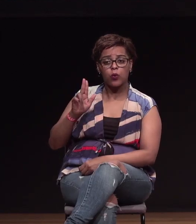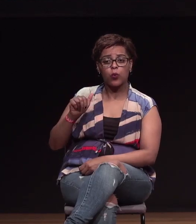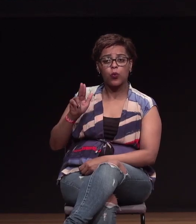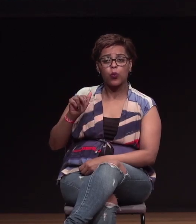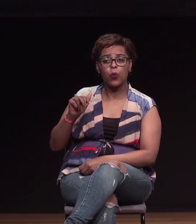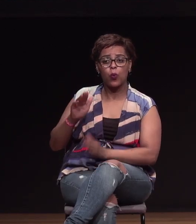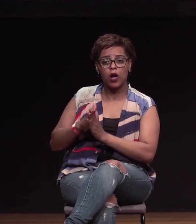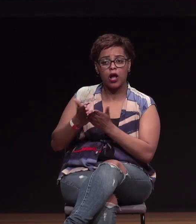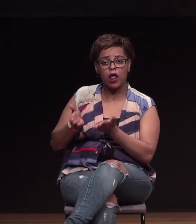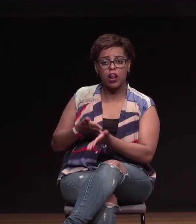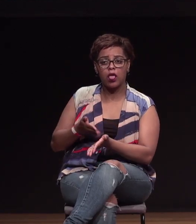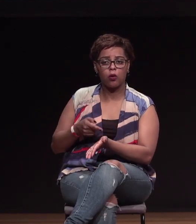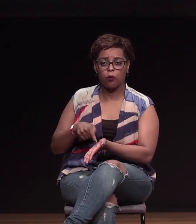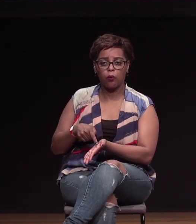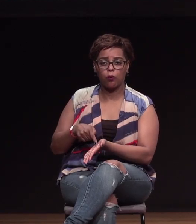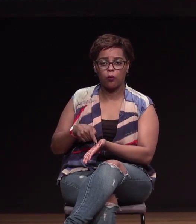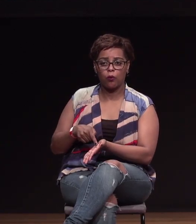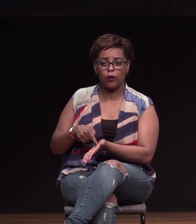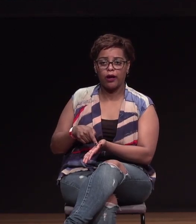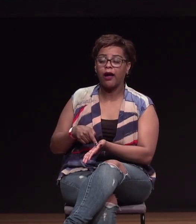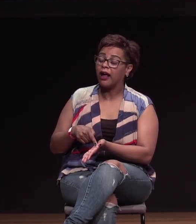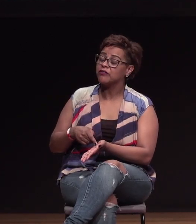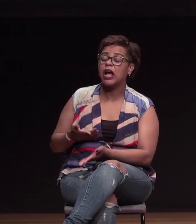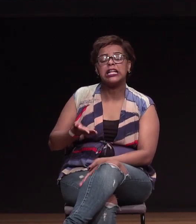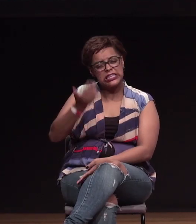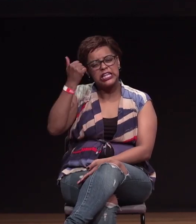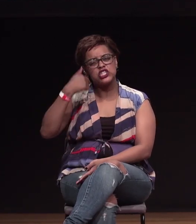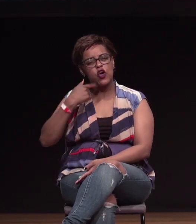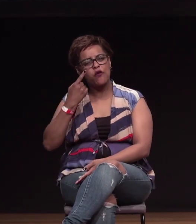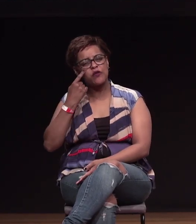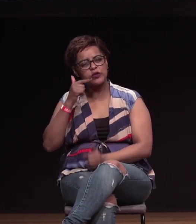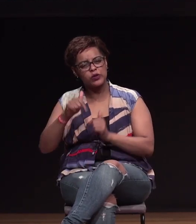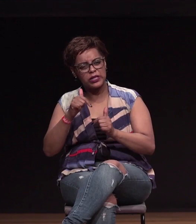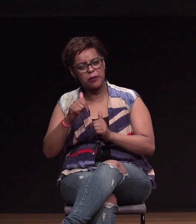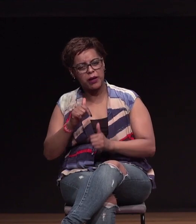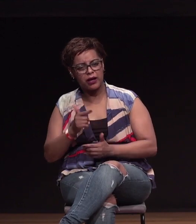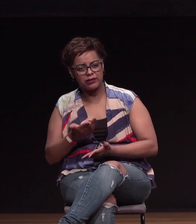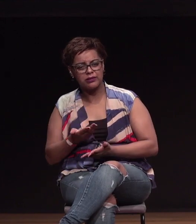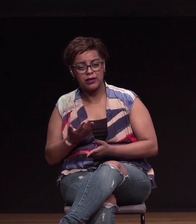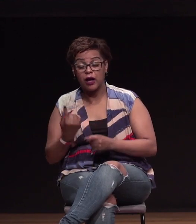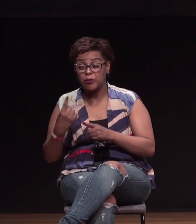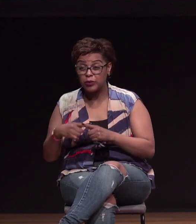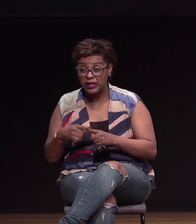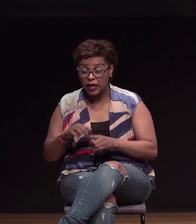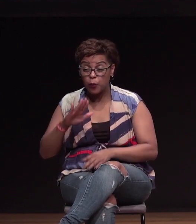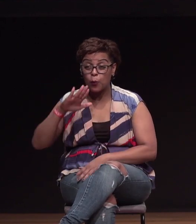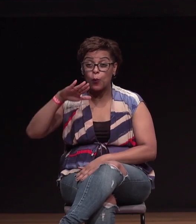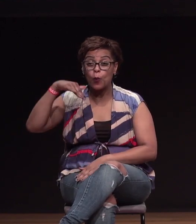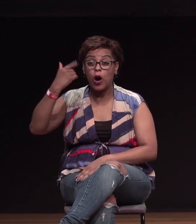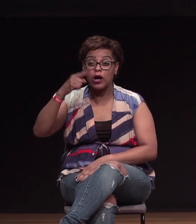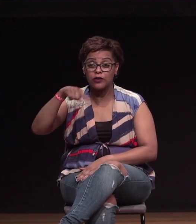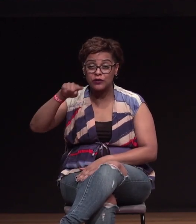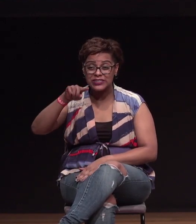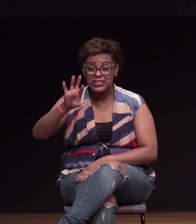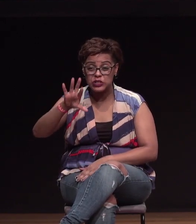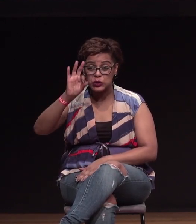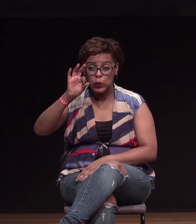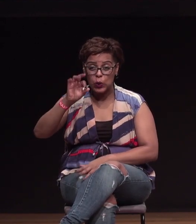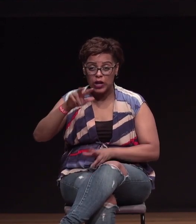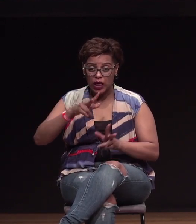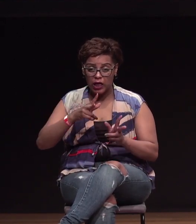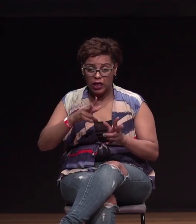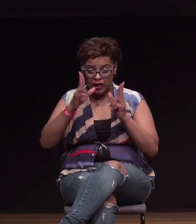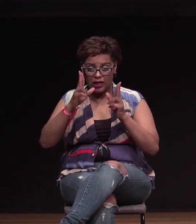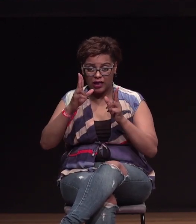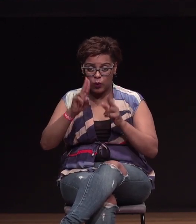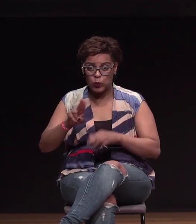Mandei os livros para ele ler, para ele conhecer meu trabalho, e para quando ele quiser falar, para quando ele quiser,